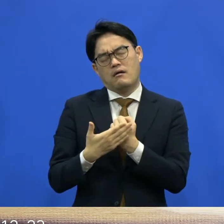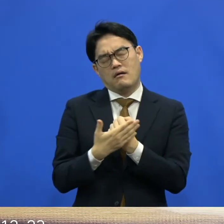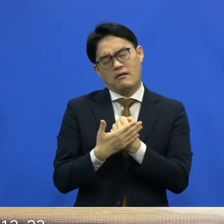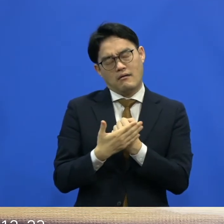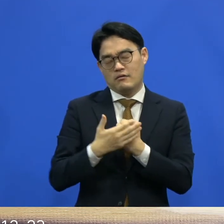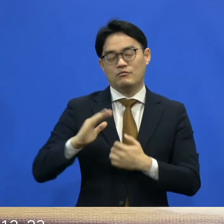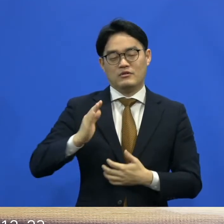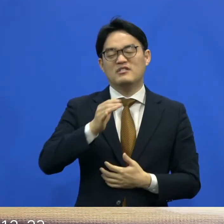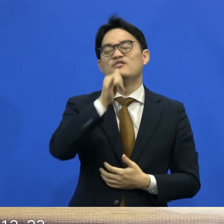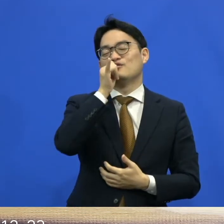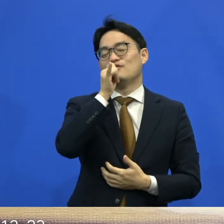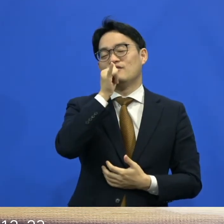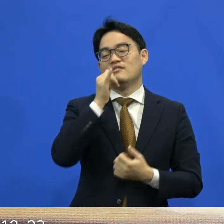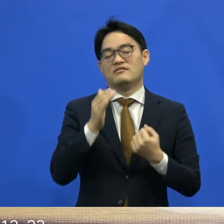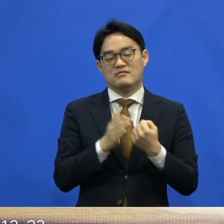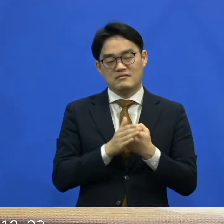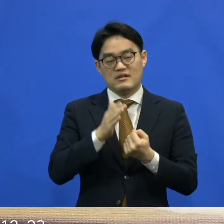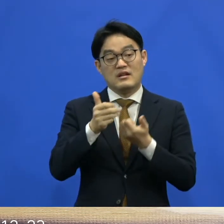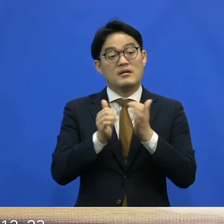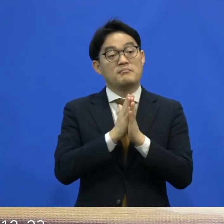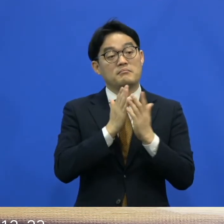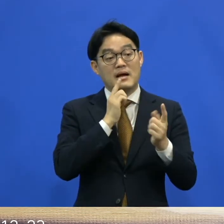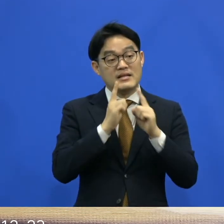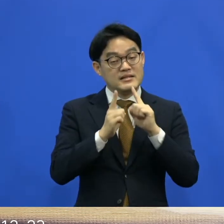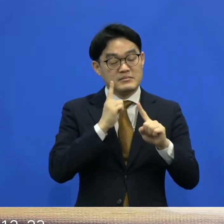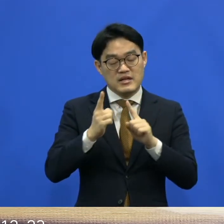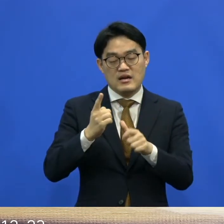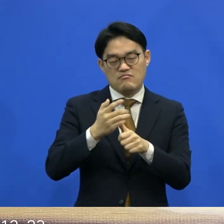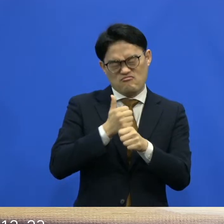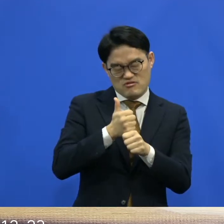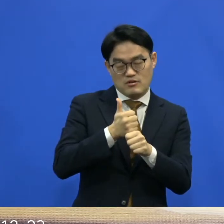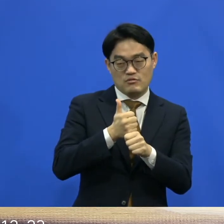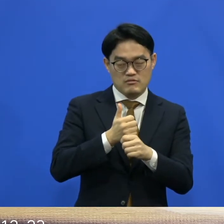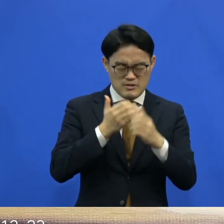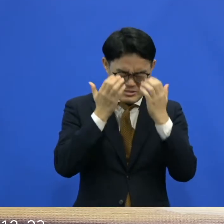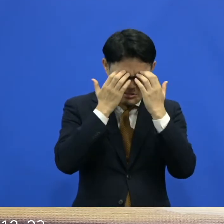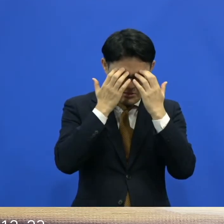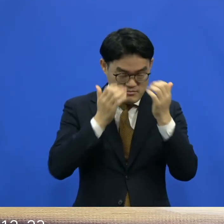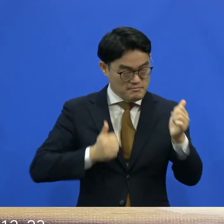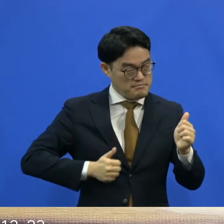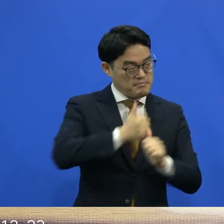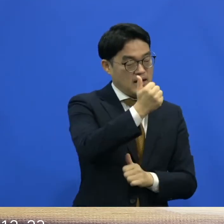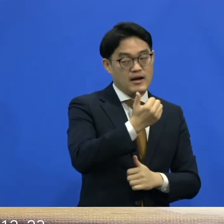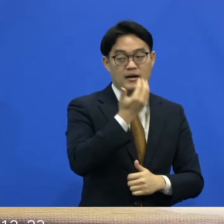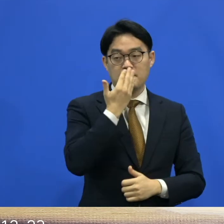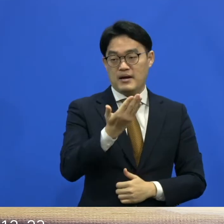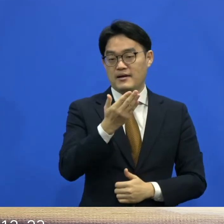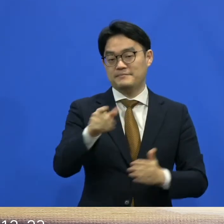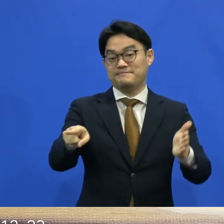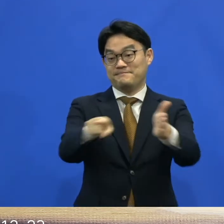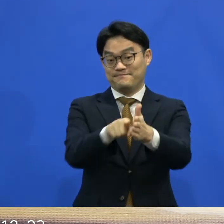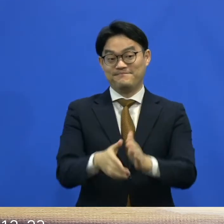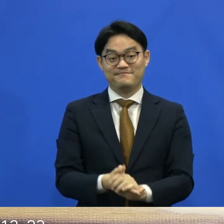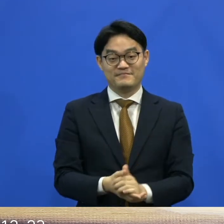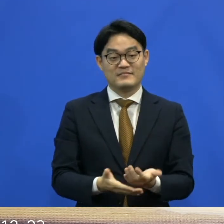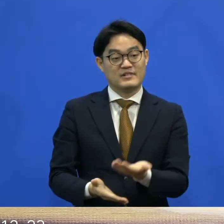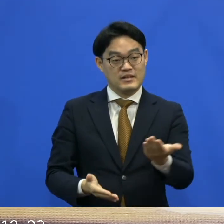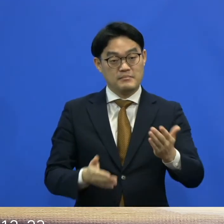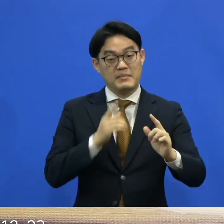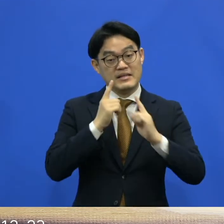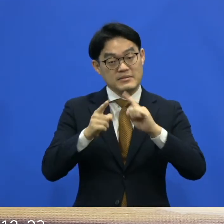그 말씀으로 이길 줄로 믿습니다. 그래서 여러분들이 말씀을 잘 새겨셔야